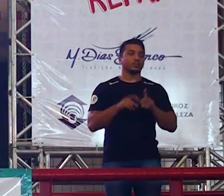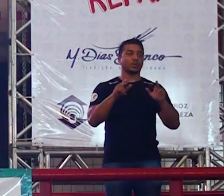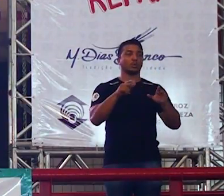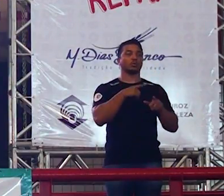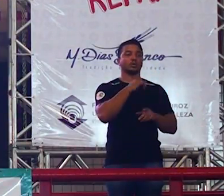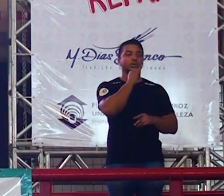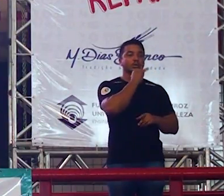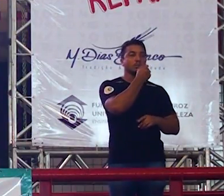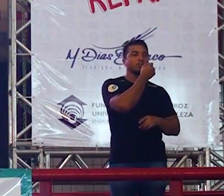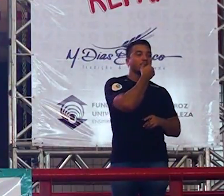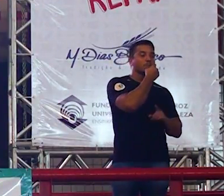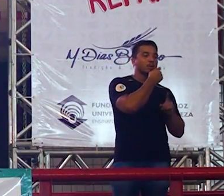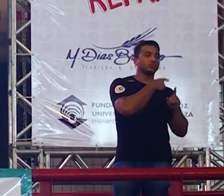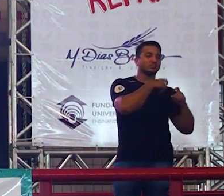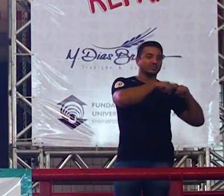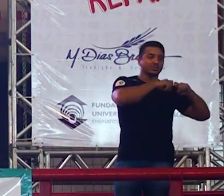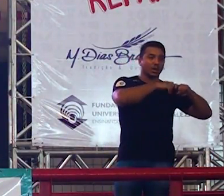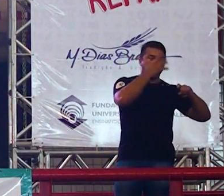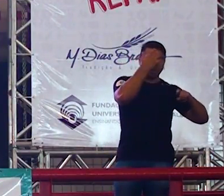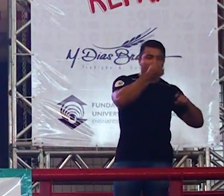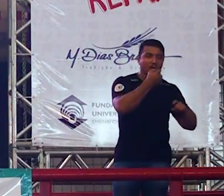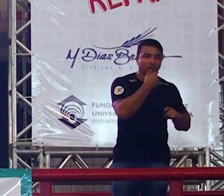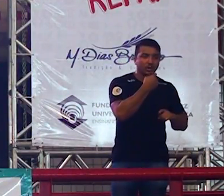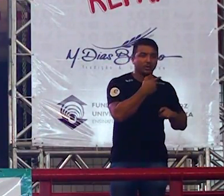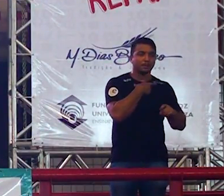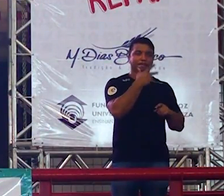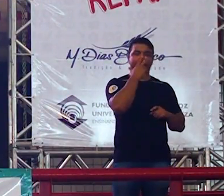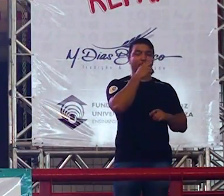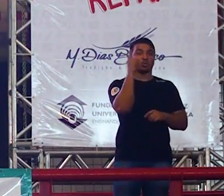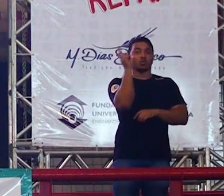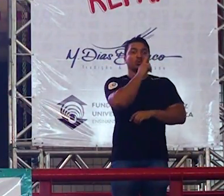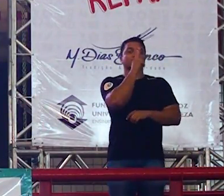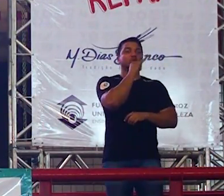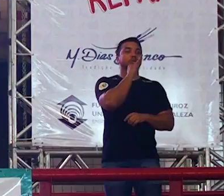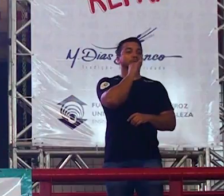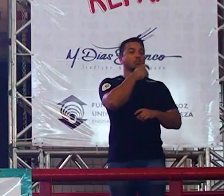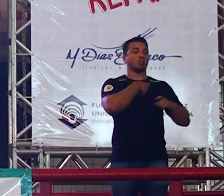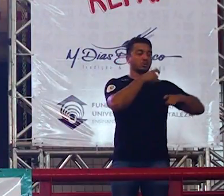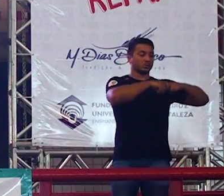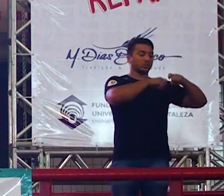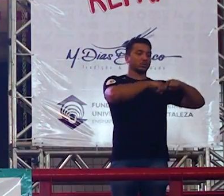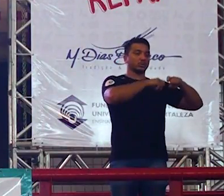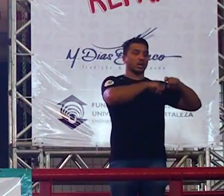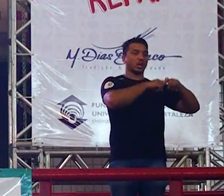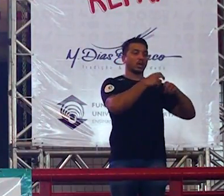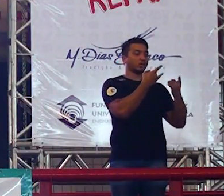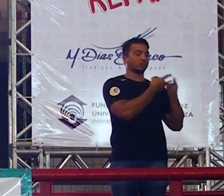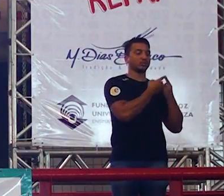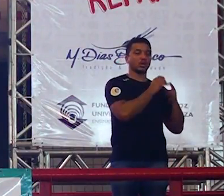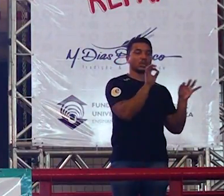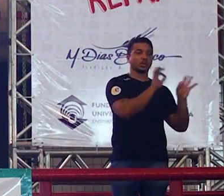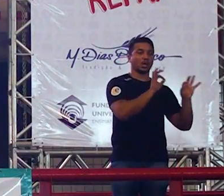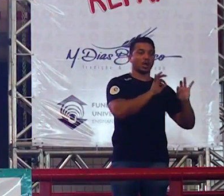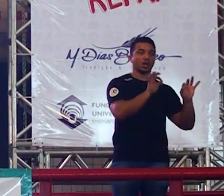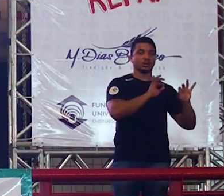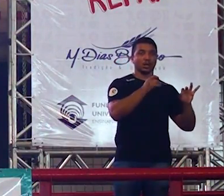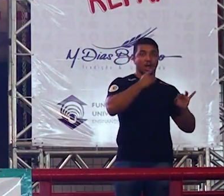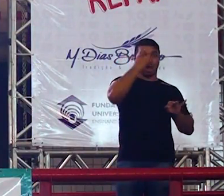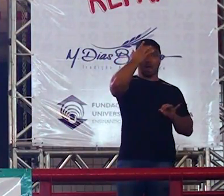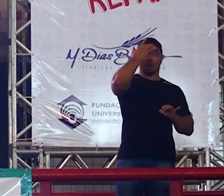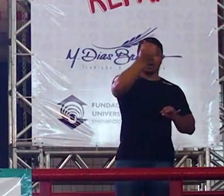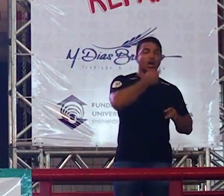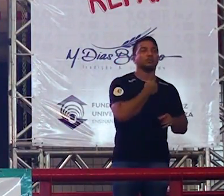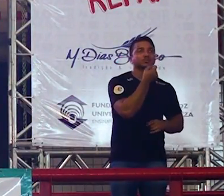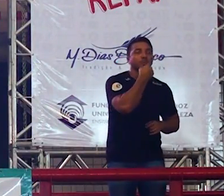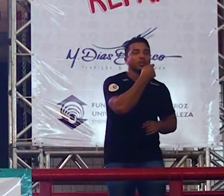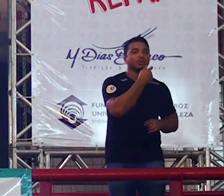pílula do dia seguinte, que é o contraceptivo de emergência. É aquele contraceptivo que a mulher toma até 2 dias depois de